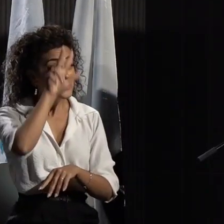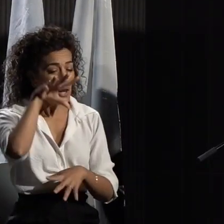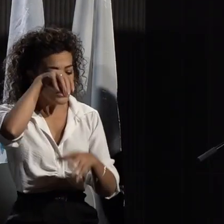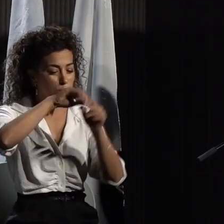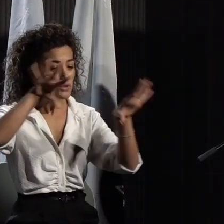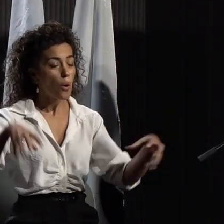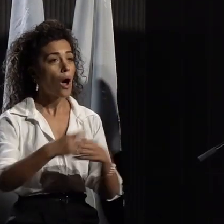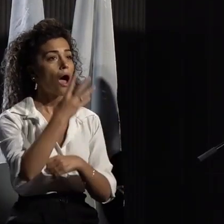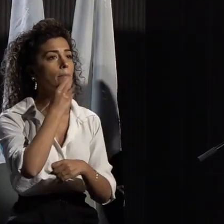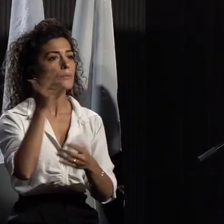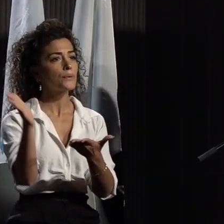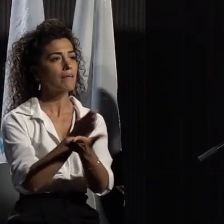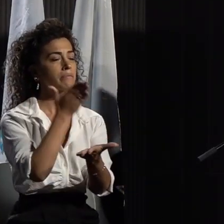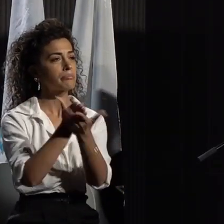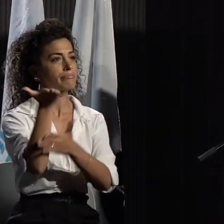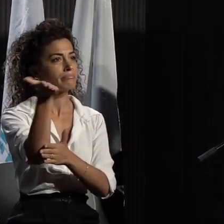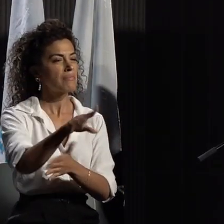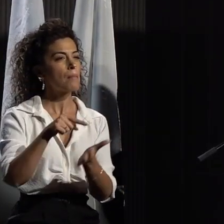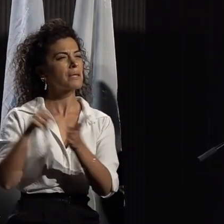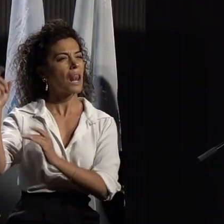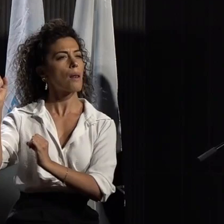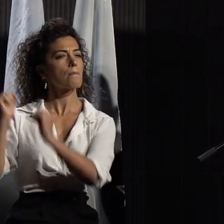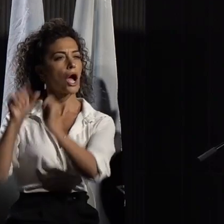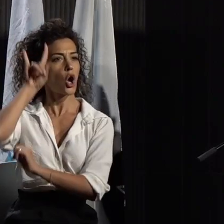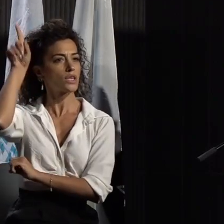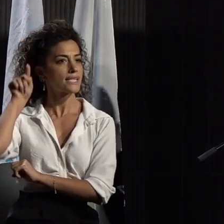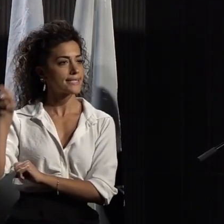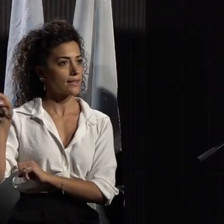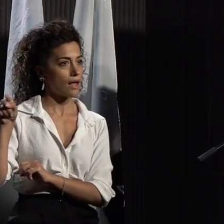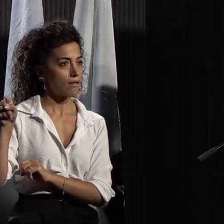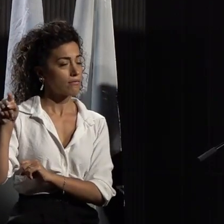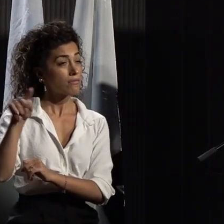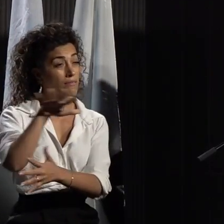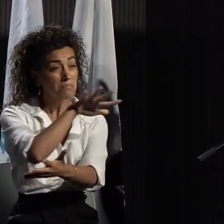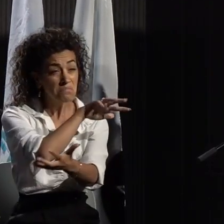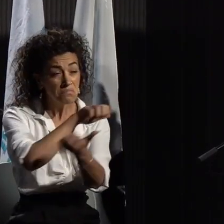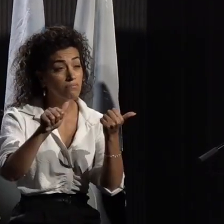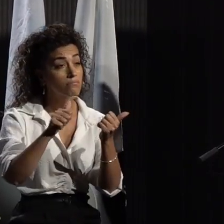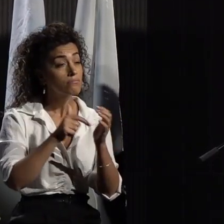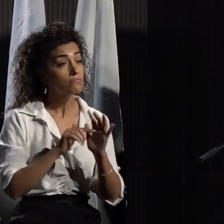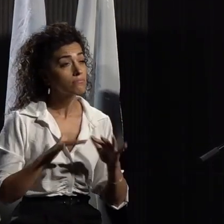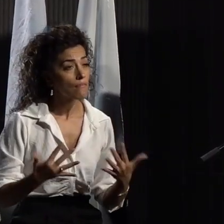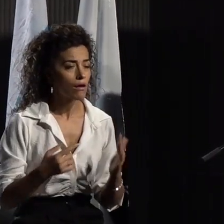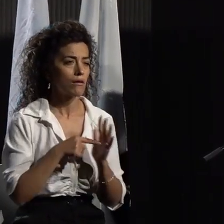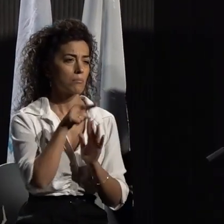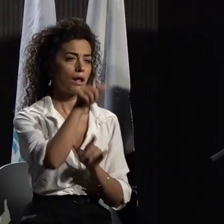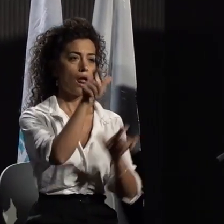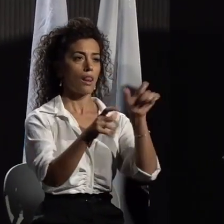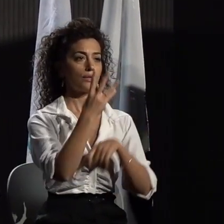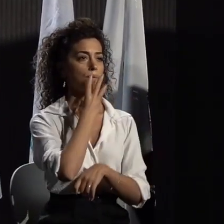העם היהודי אוחדו על ידי מכונת השטן הם אוחדו רק בגלל היותם